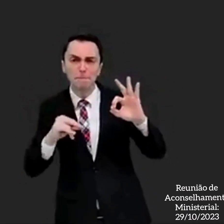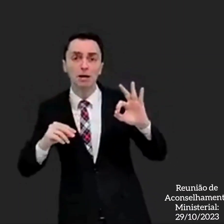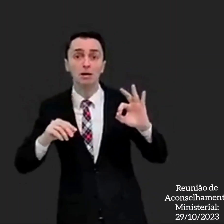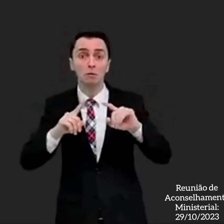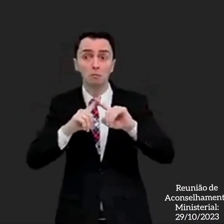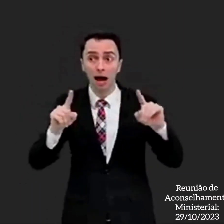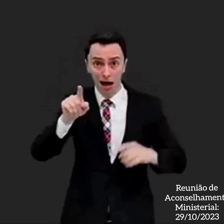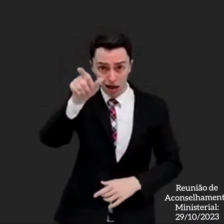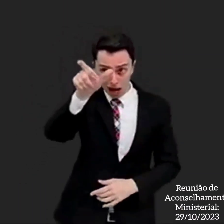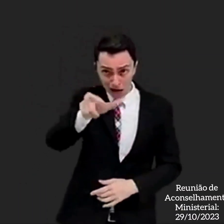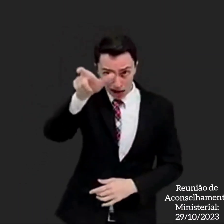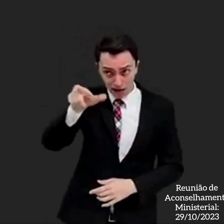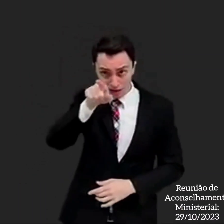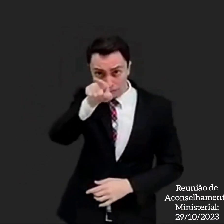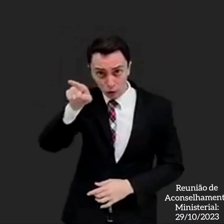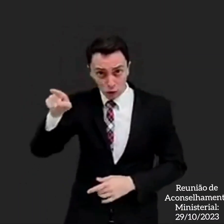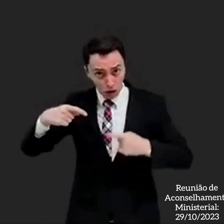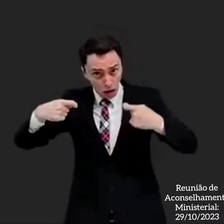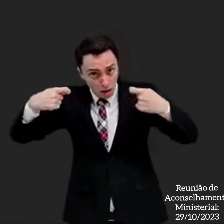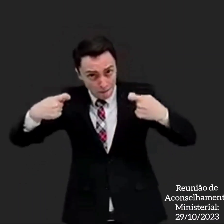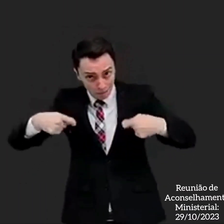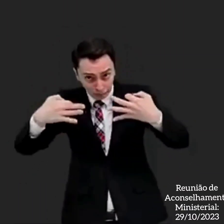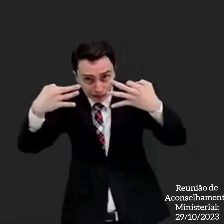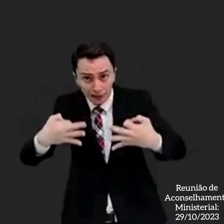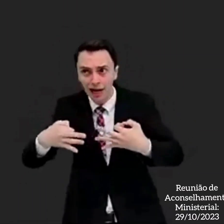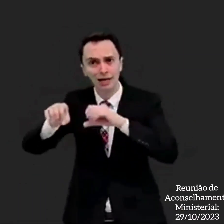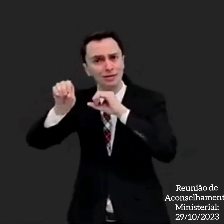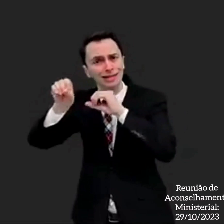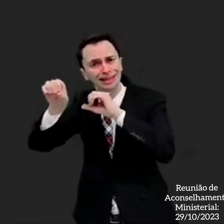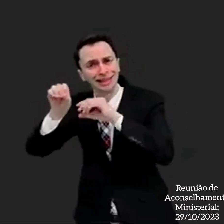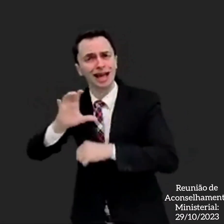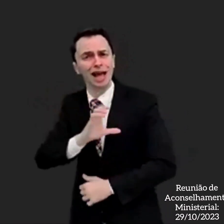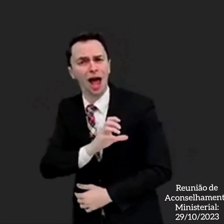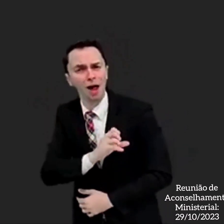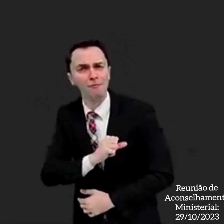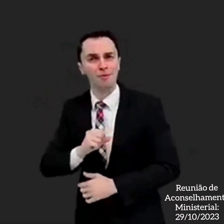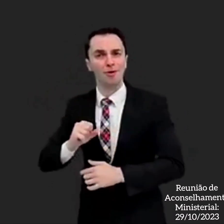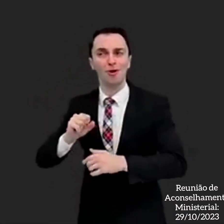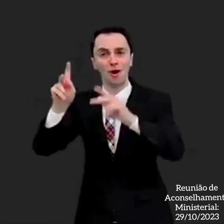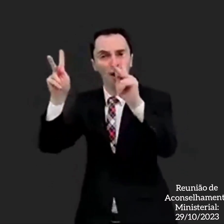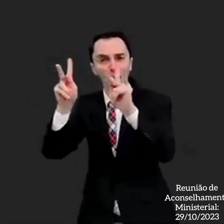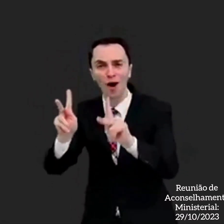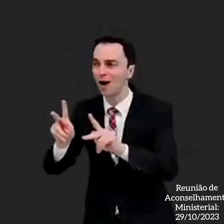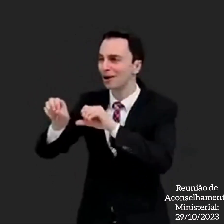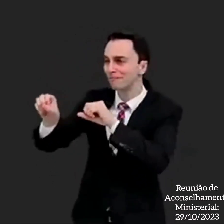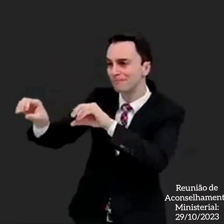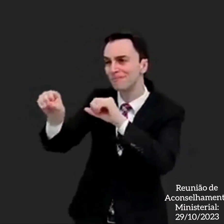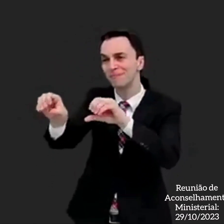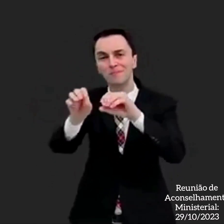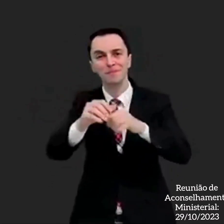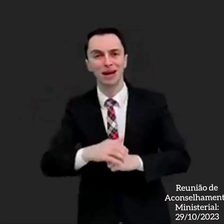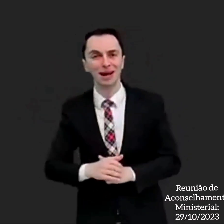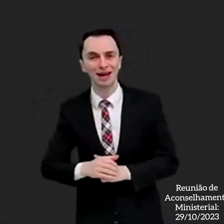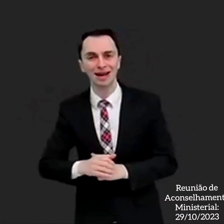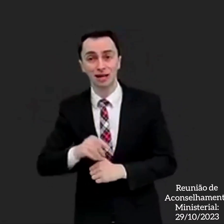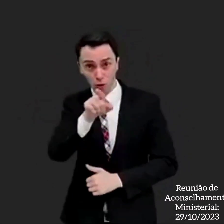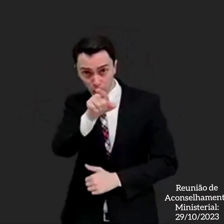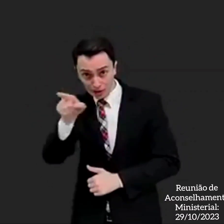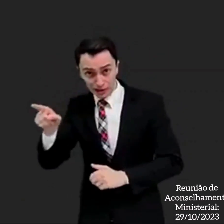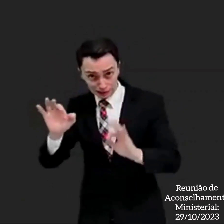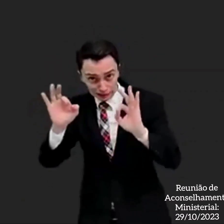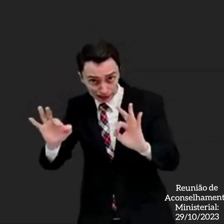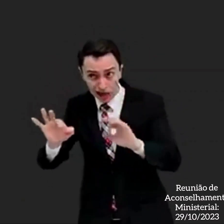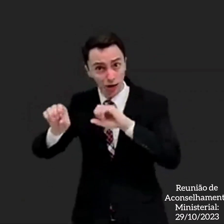deveriam semear o amor, o bem, a paz, prezando pelo santo ensino, pela palavra